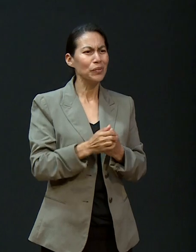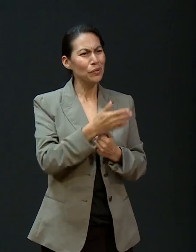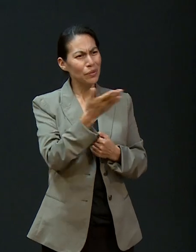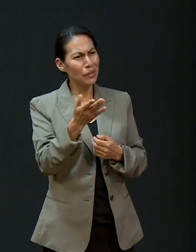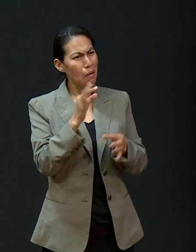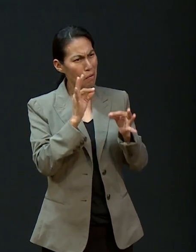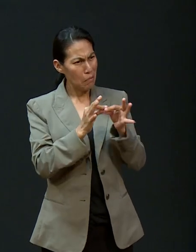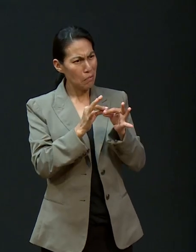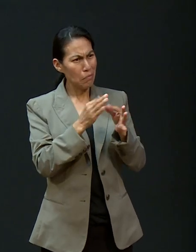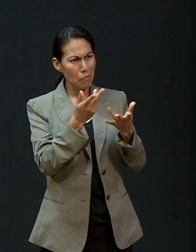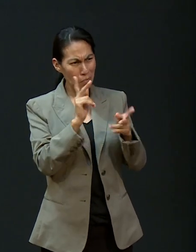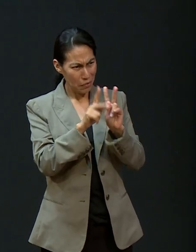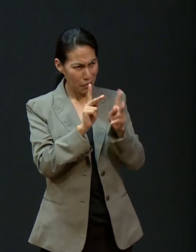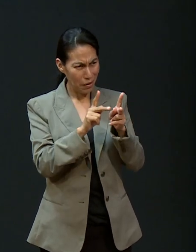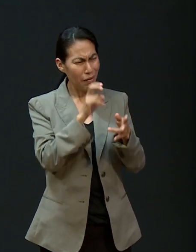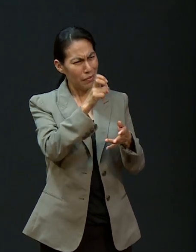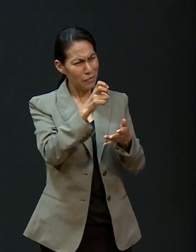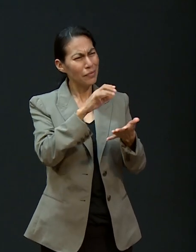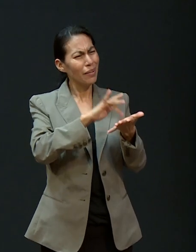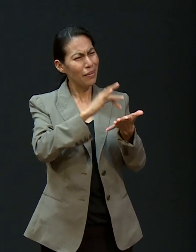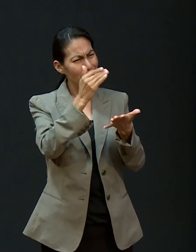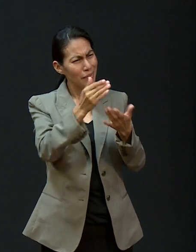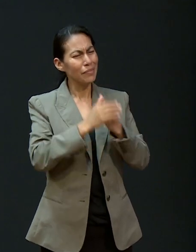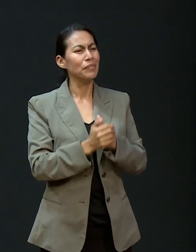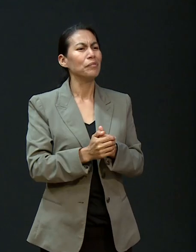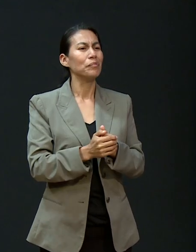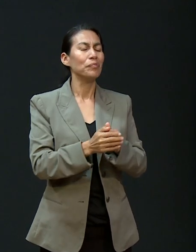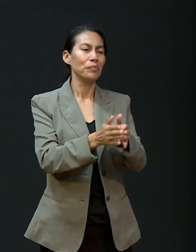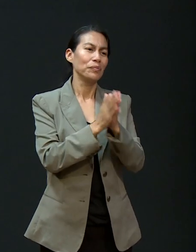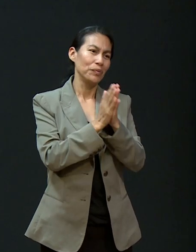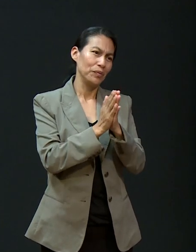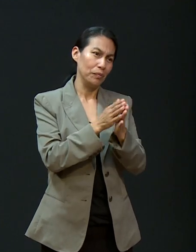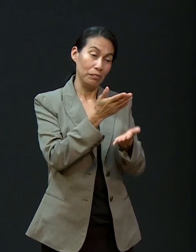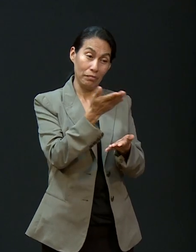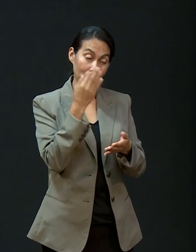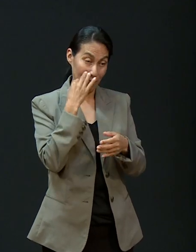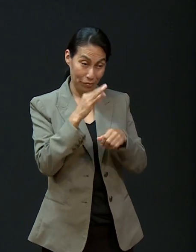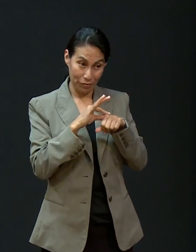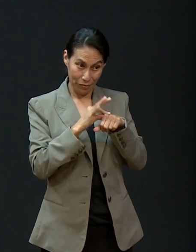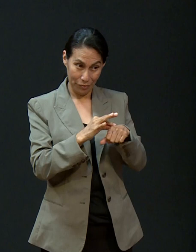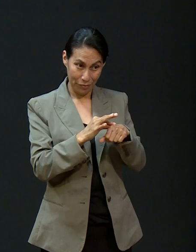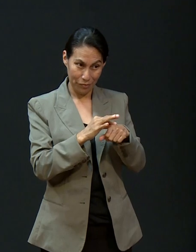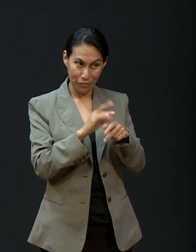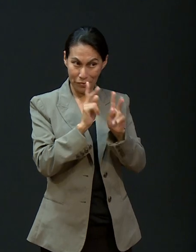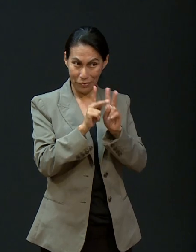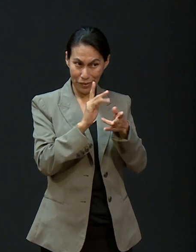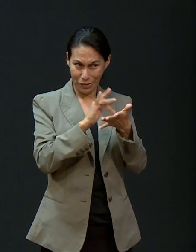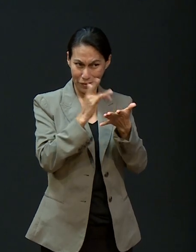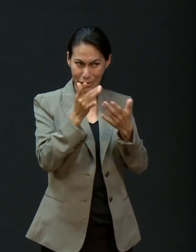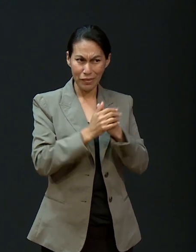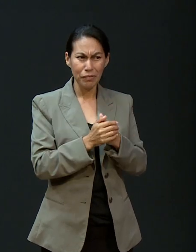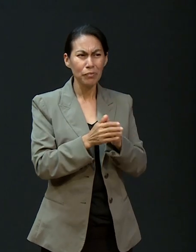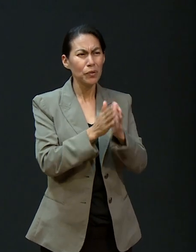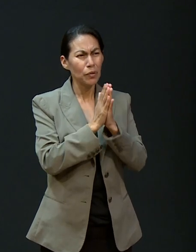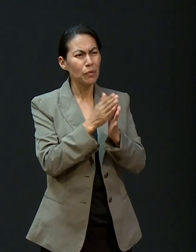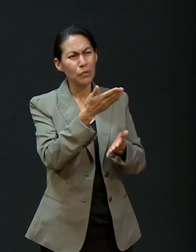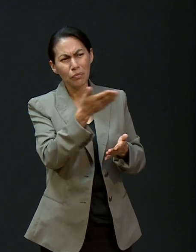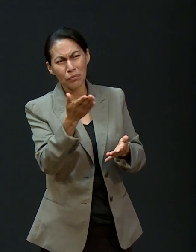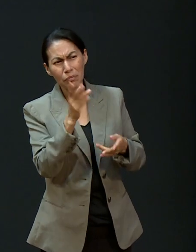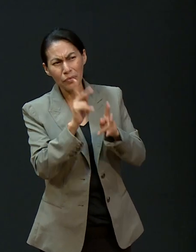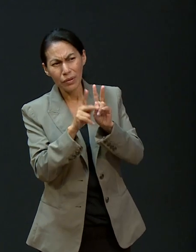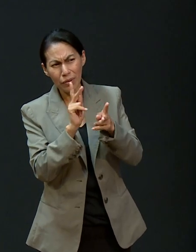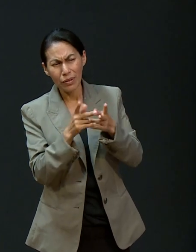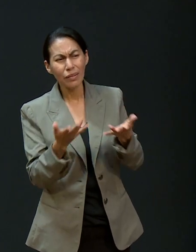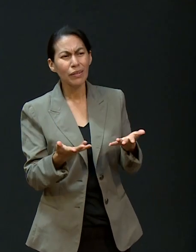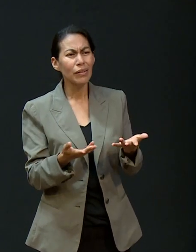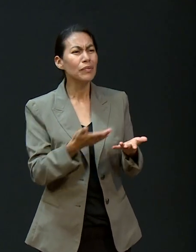experiencias con Dios en oración. Cuéntanos algo de ustedes para conocerlo. Por ahí van a